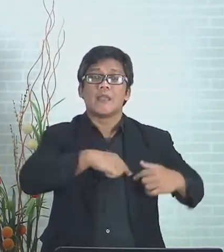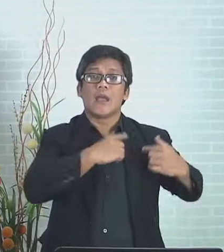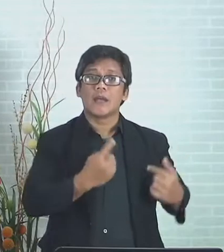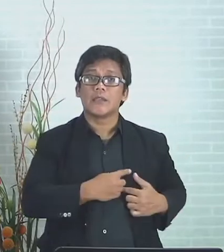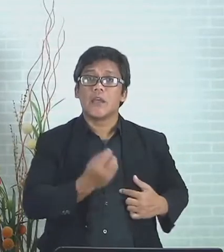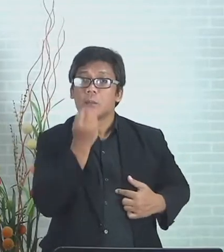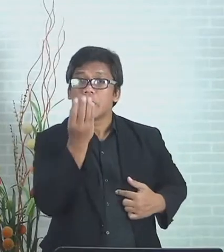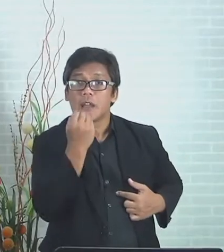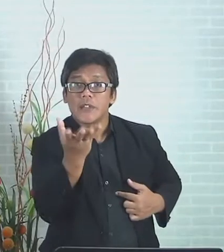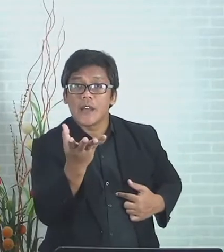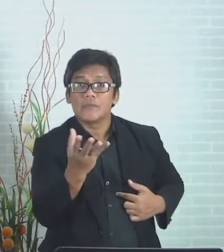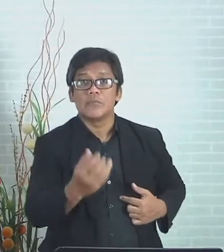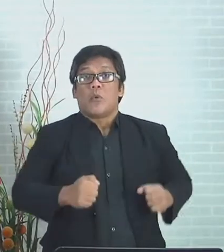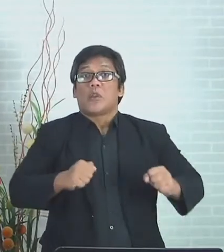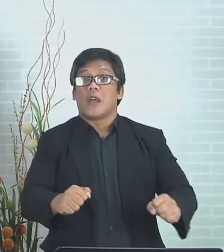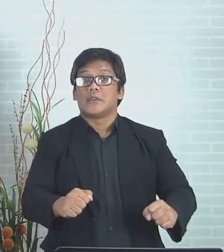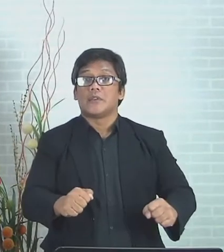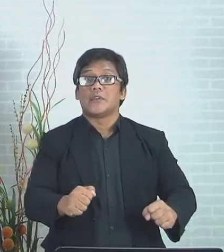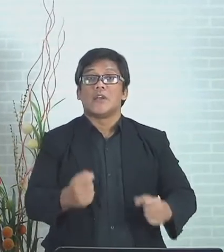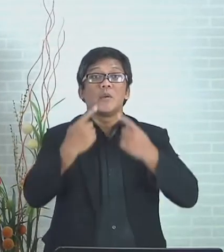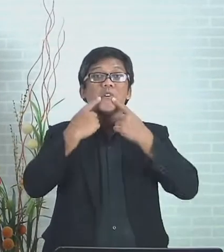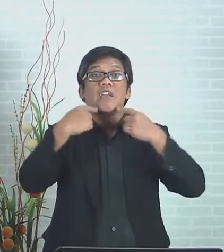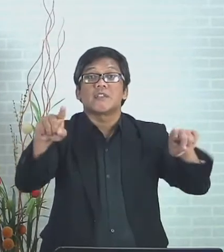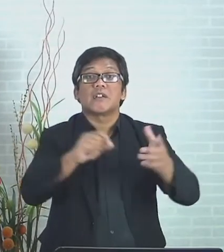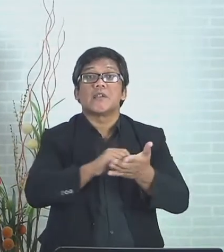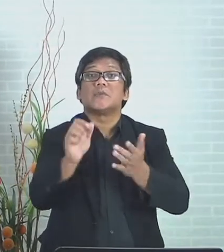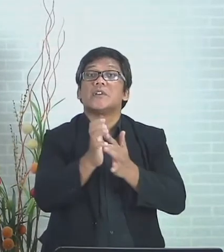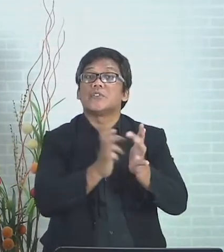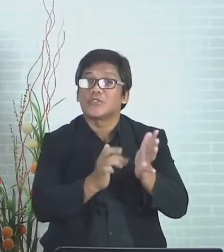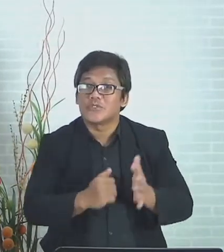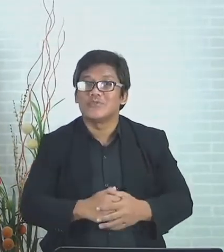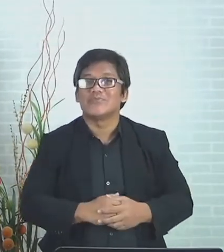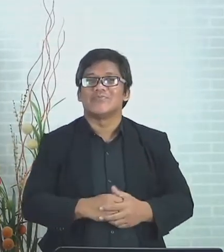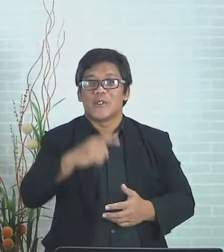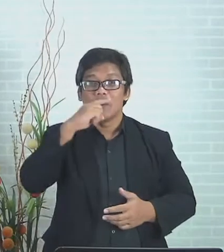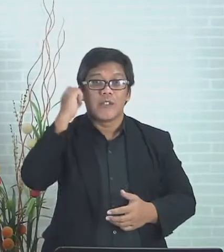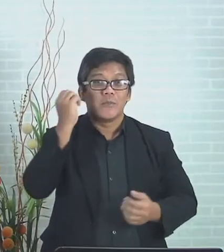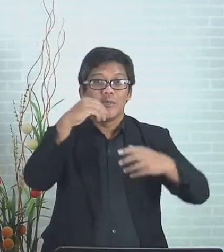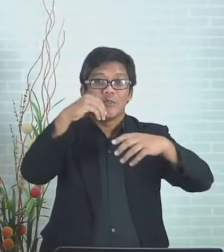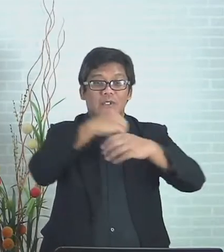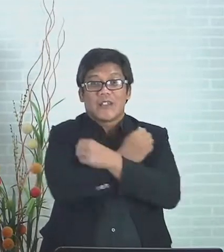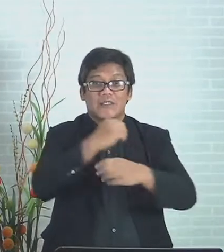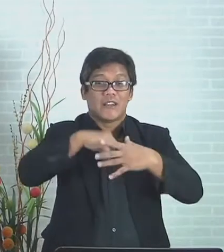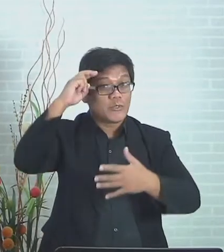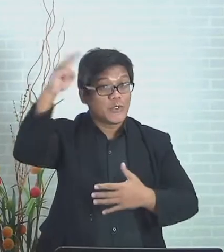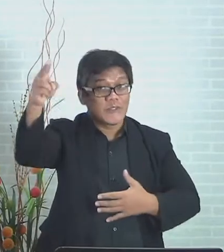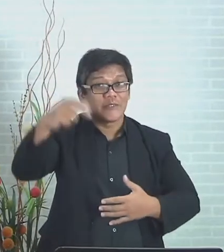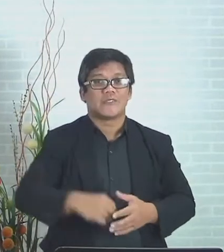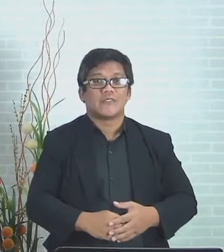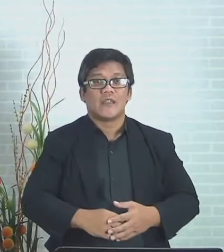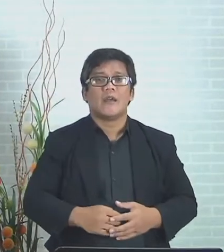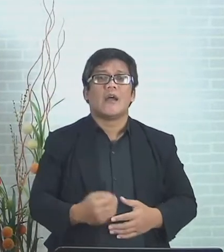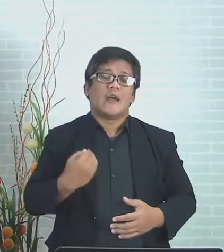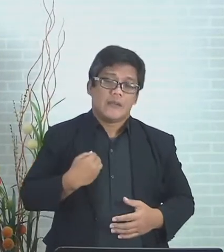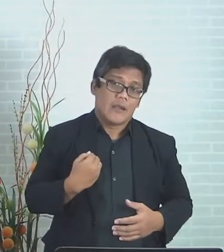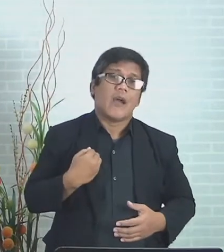perkataannya ia berani The Cars ikan nama itu Iya bapak lebih setelah Tuhan mungkin ada